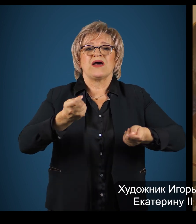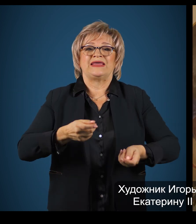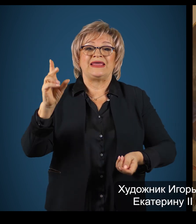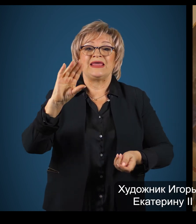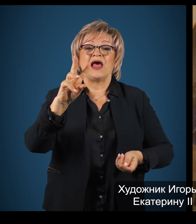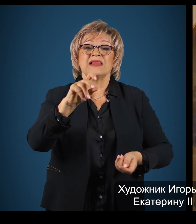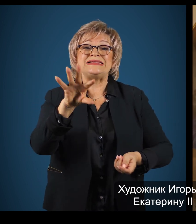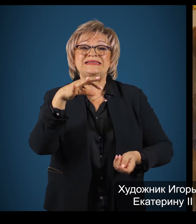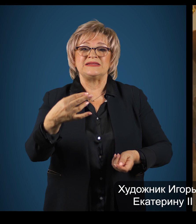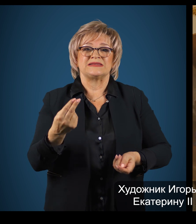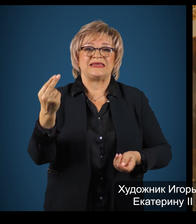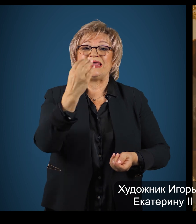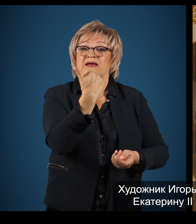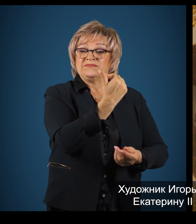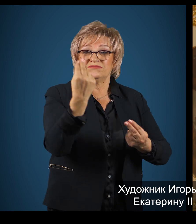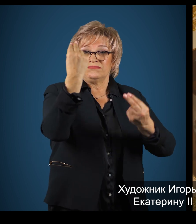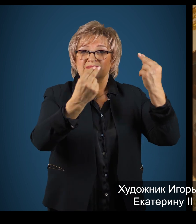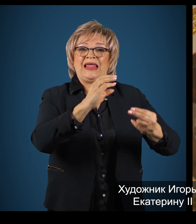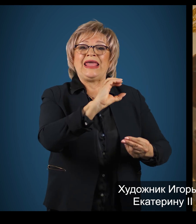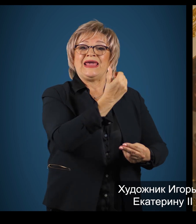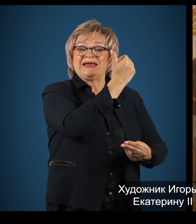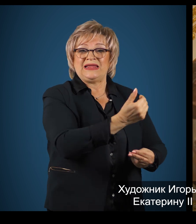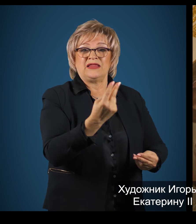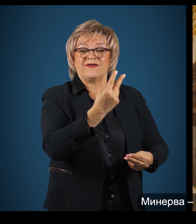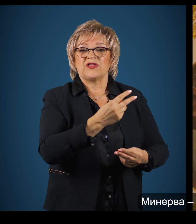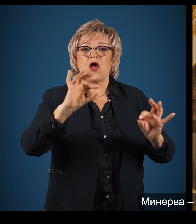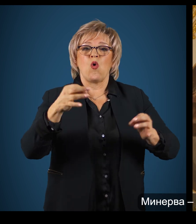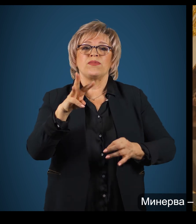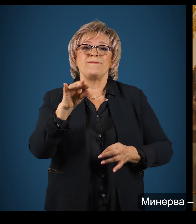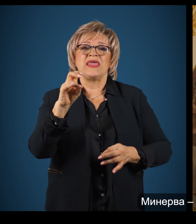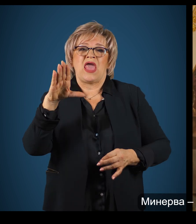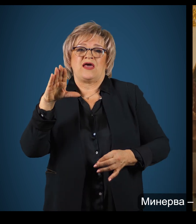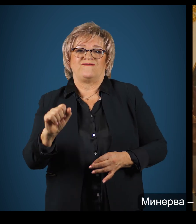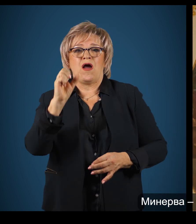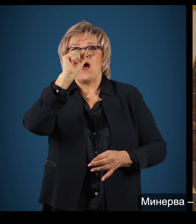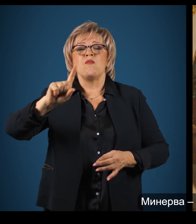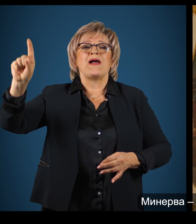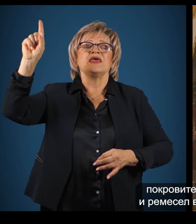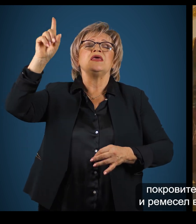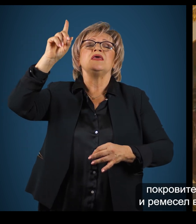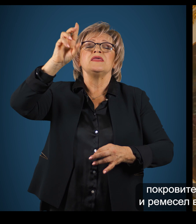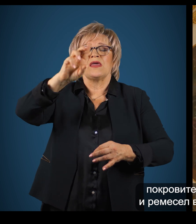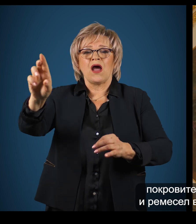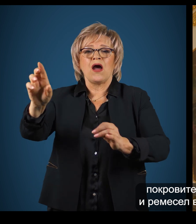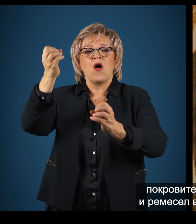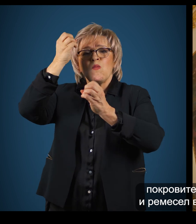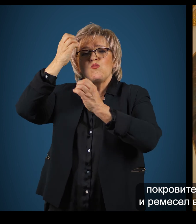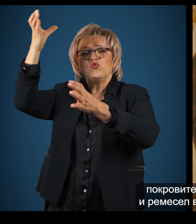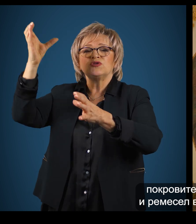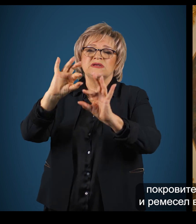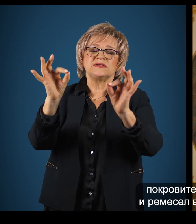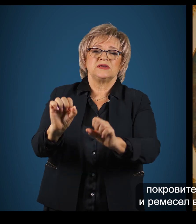Лозинский изобразил Екатерину II в образе минервы минярова богиня мудрости покровительницы